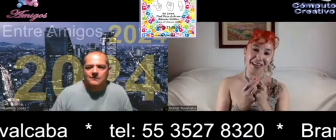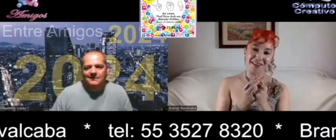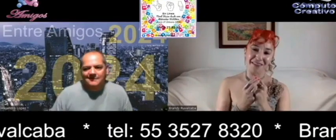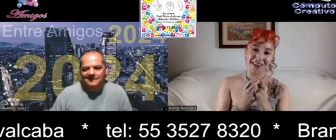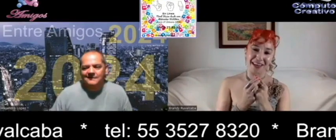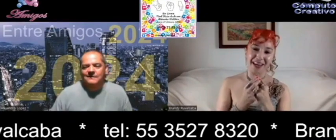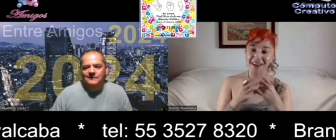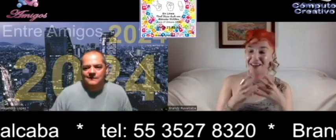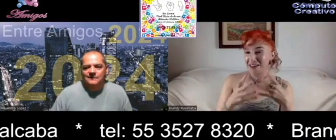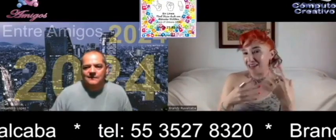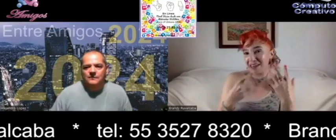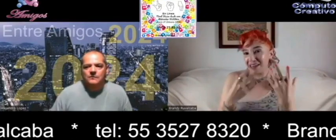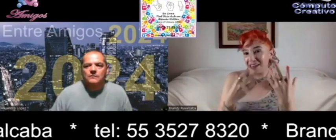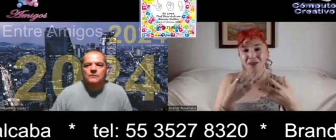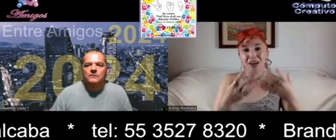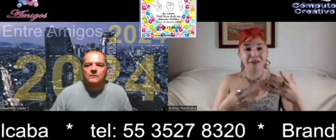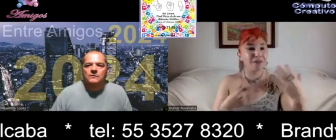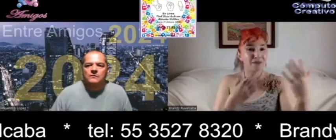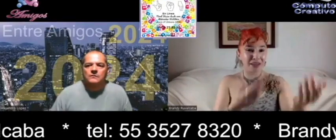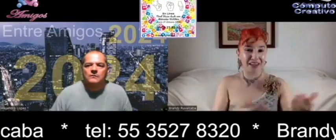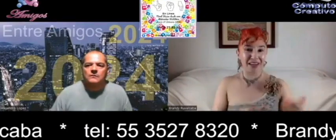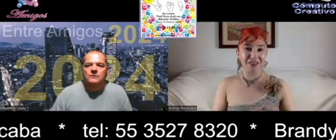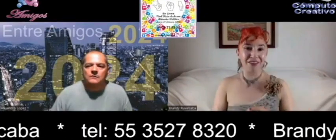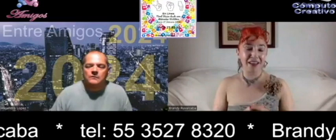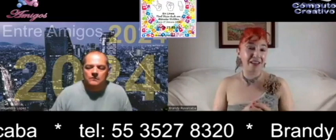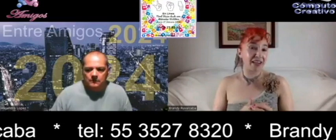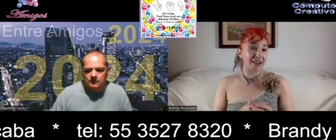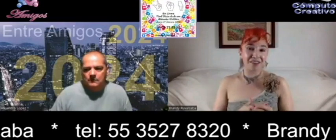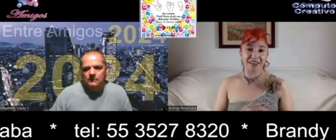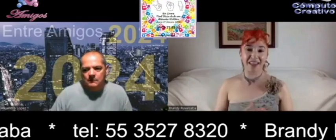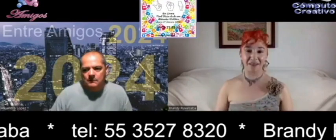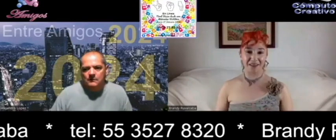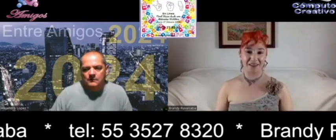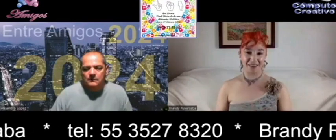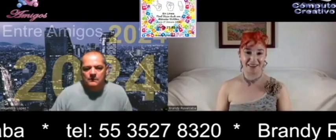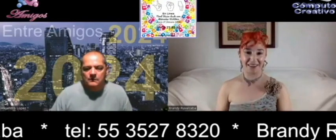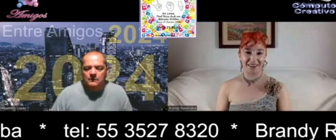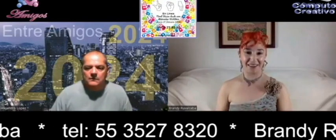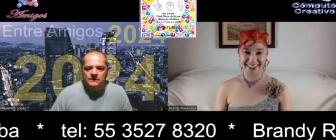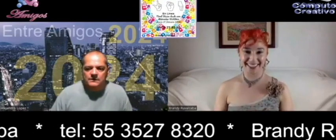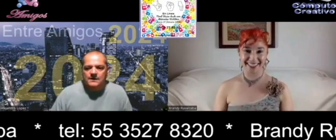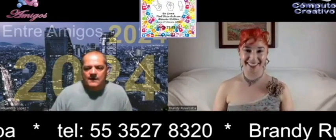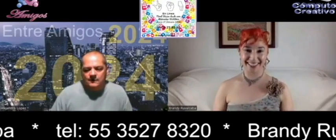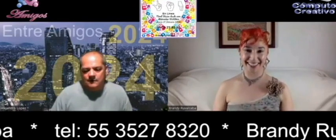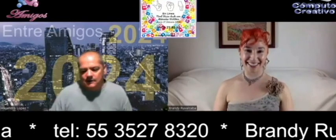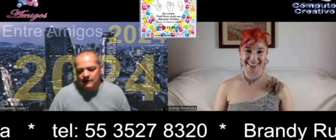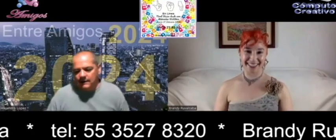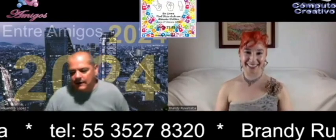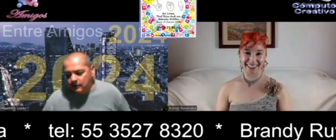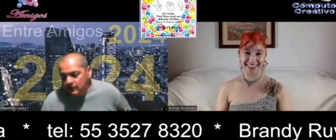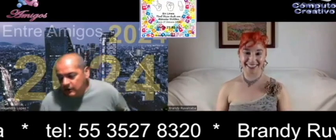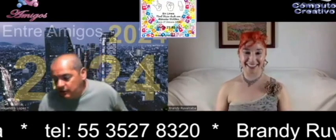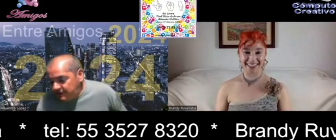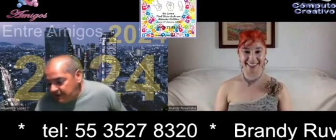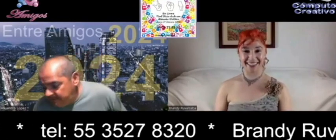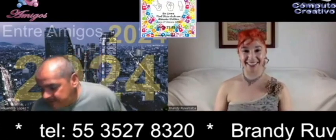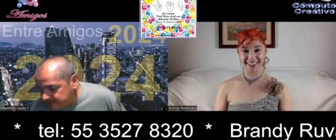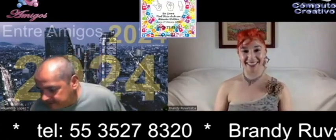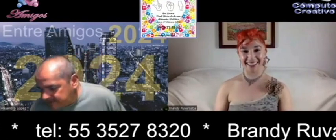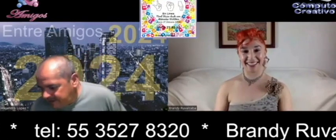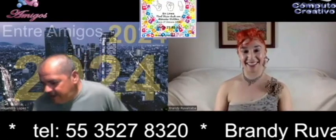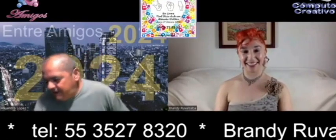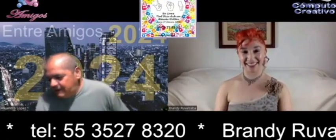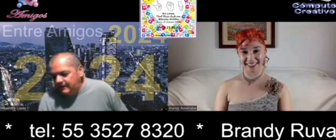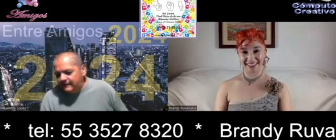tenemos nuestra historia de vida y es así como la vamos manejando en el día con día. Sí, claro, claro. No, y